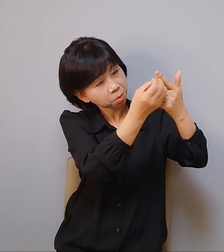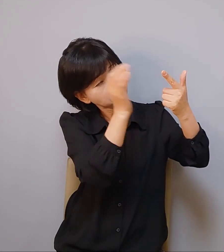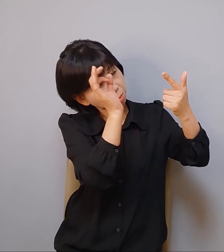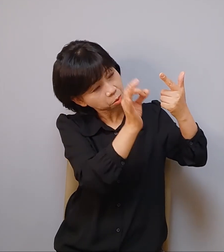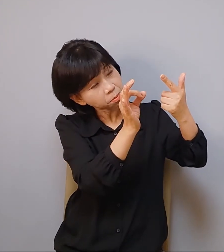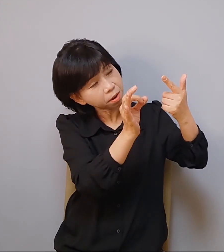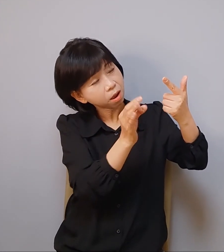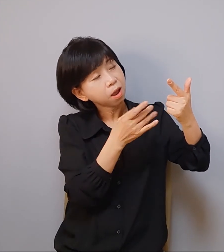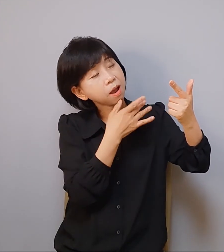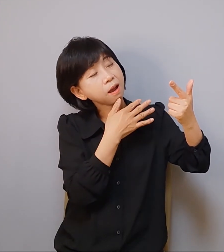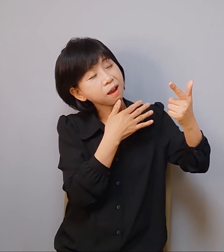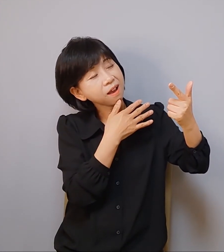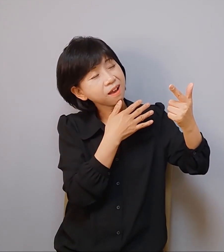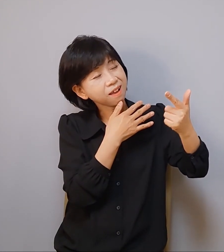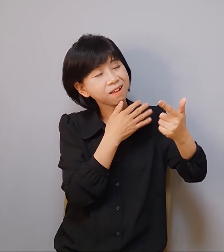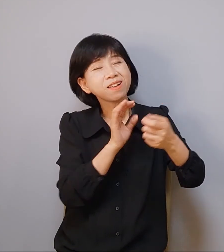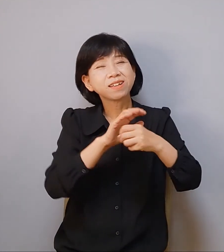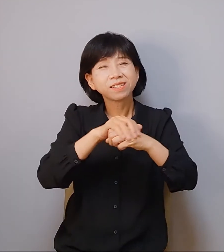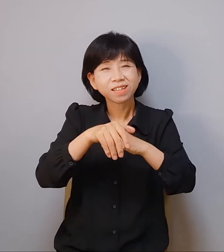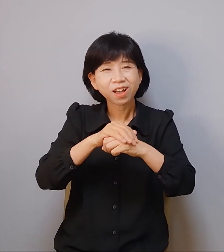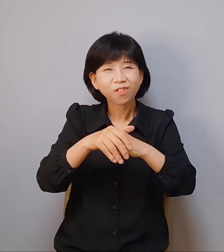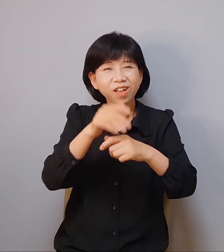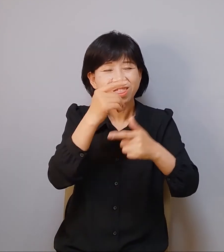무슨 나무인지 도대체 모르겠다는 거죠.